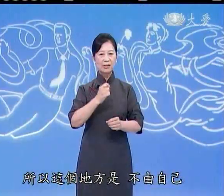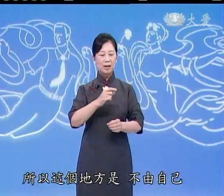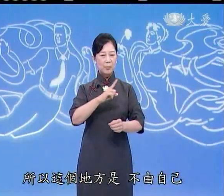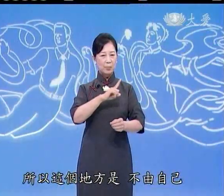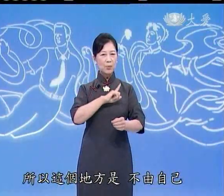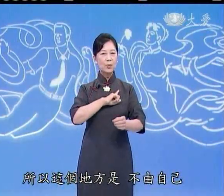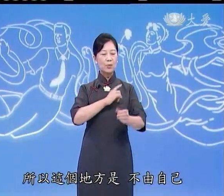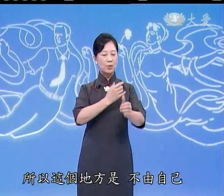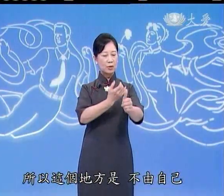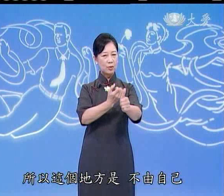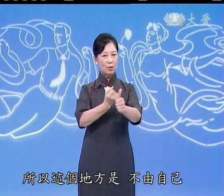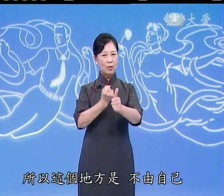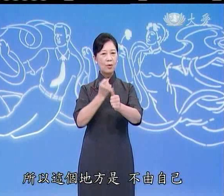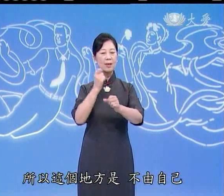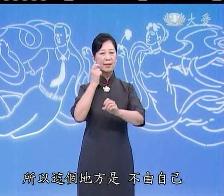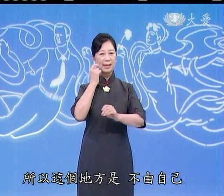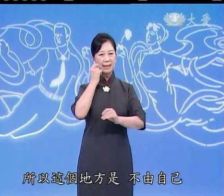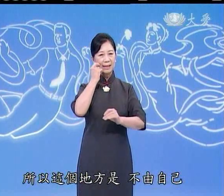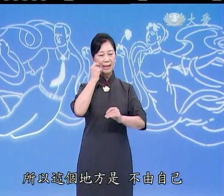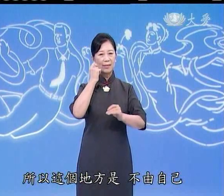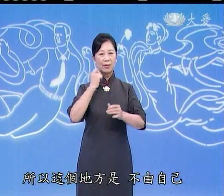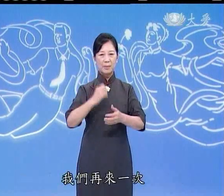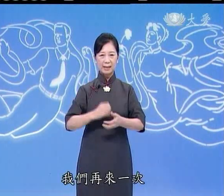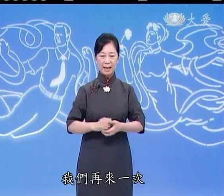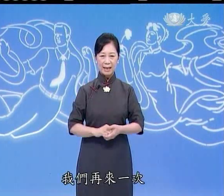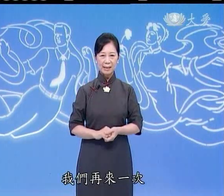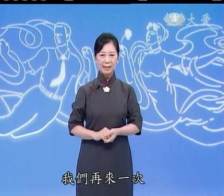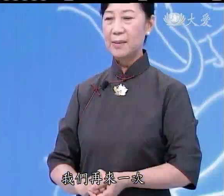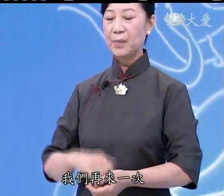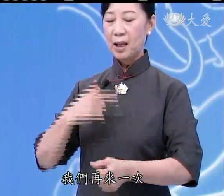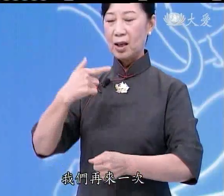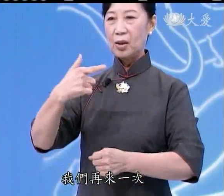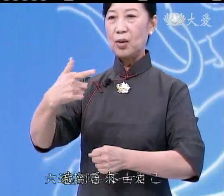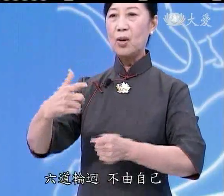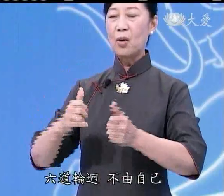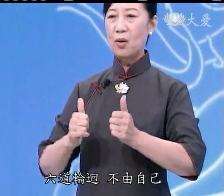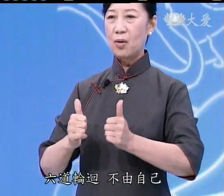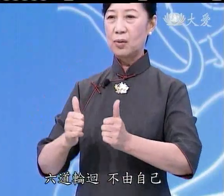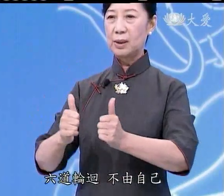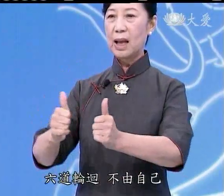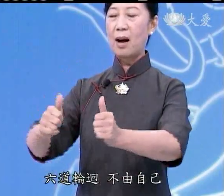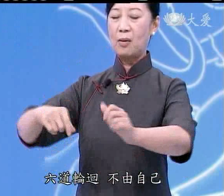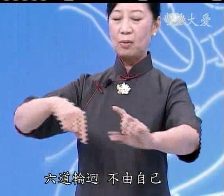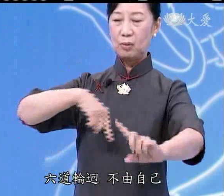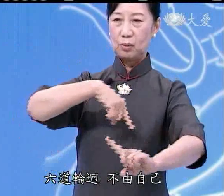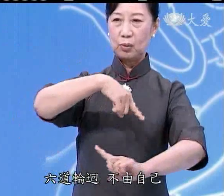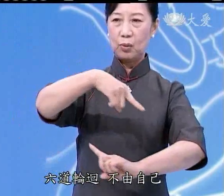是不由自己。我们再来一次，六道